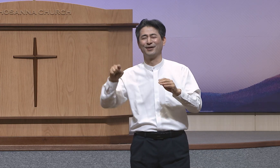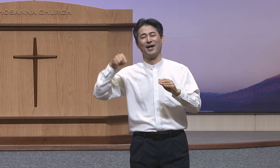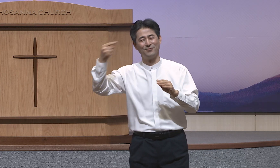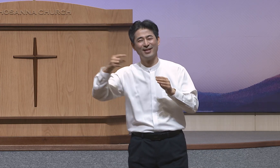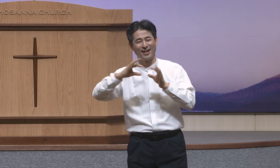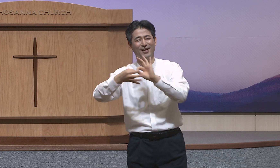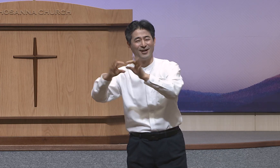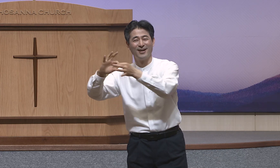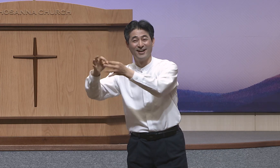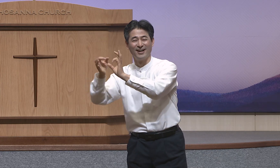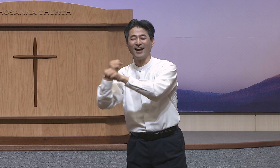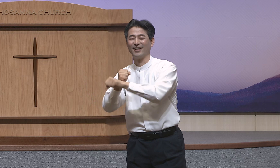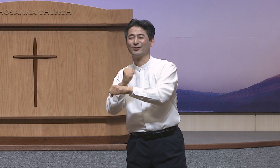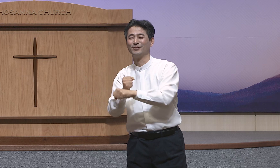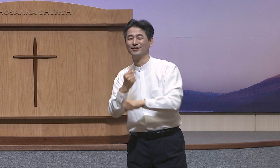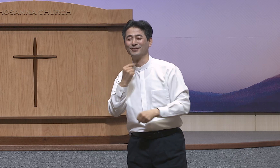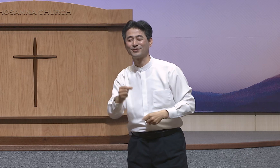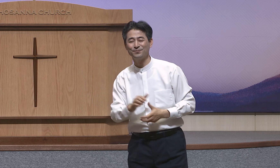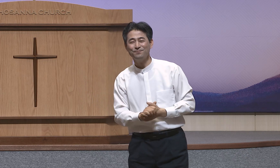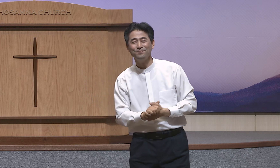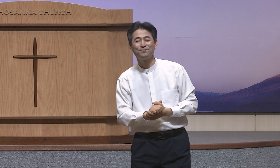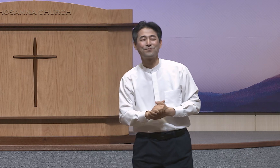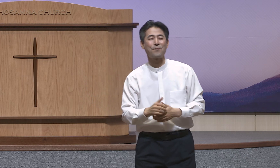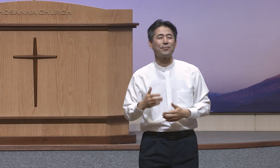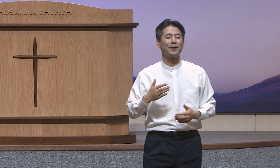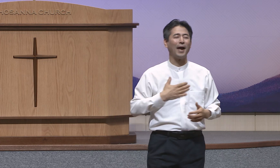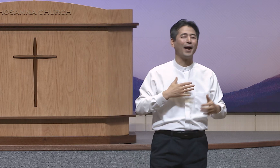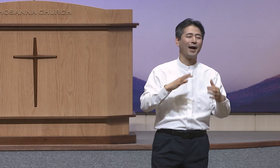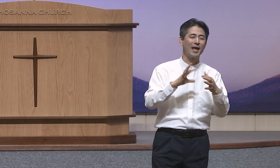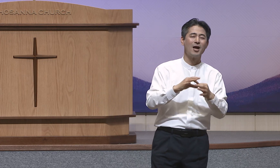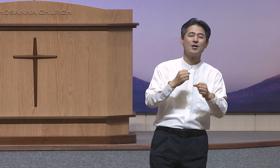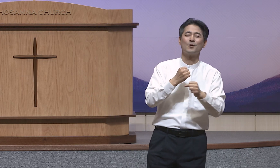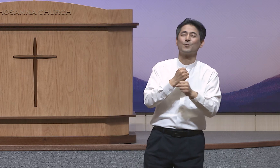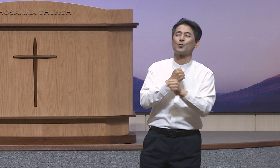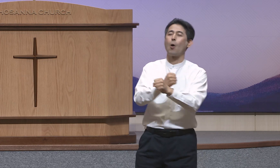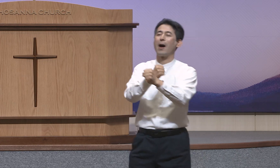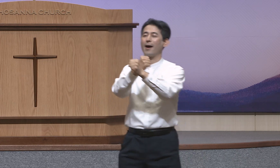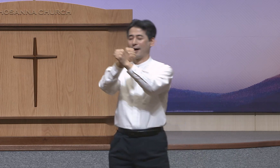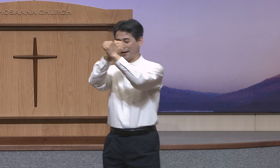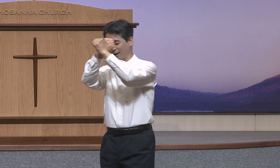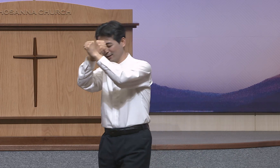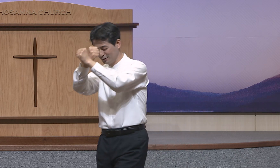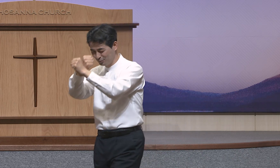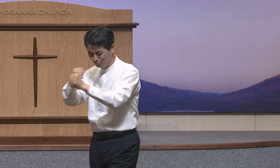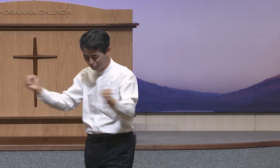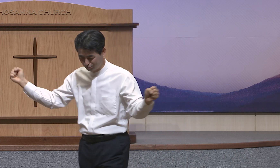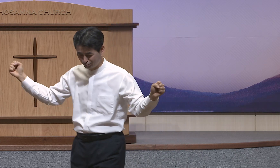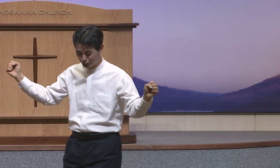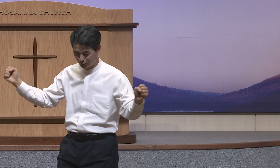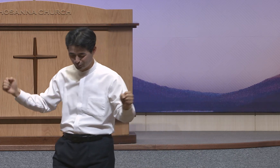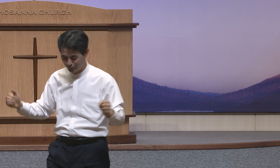다녔습니다. 예, 다음 이야기는 찬양 후에 말씀드리겠습니다. 나의 결박 푸셨도다.